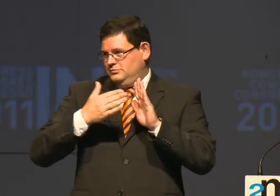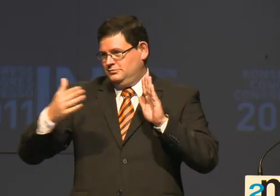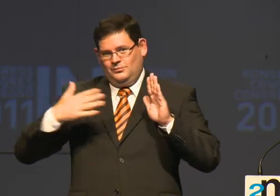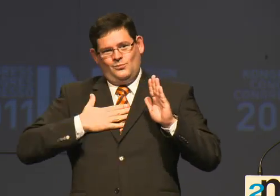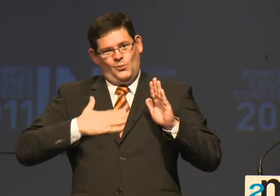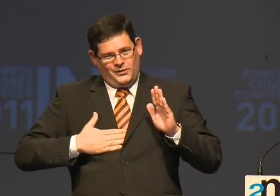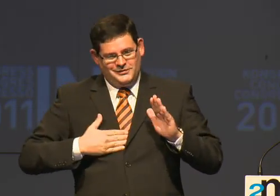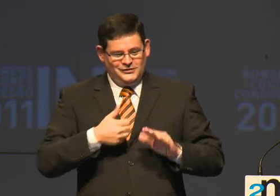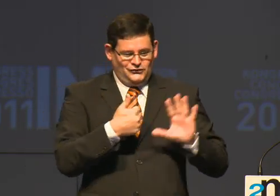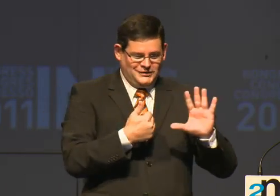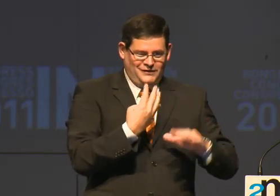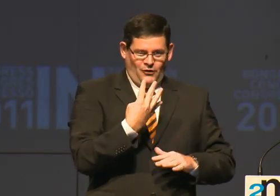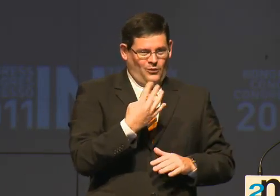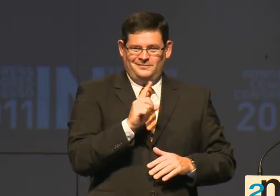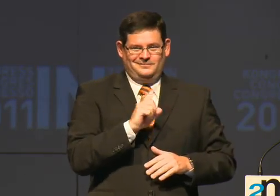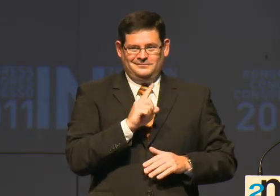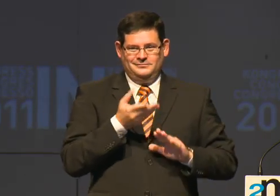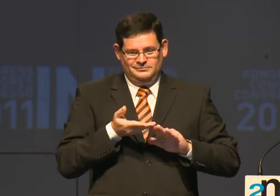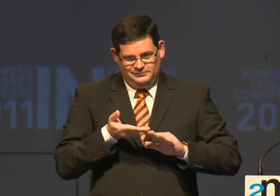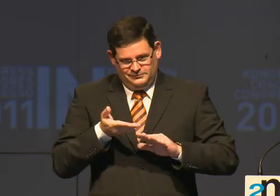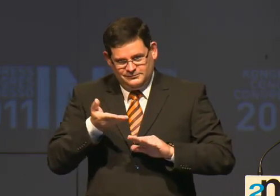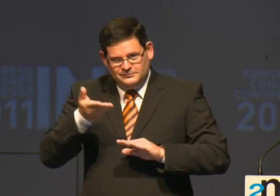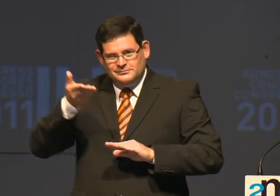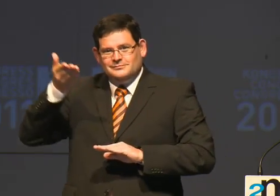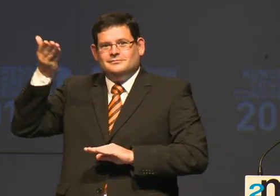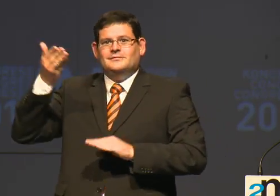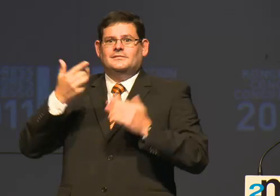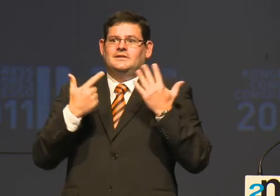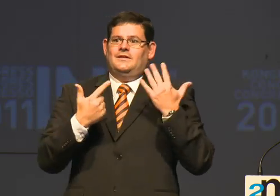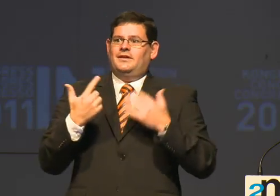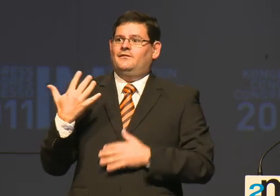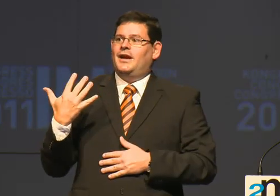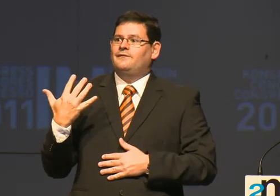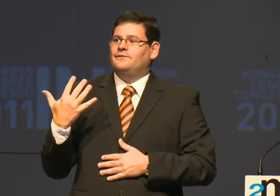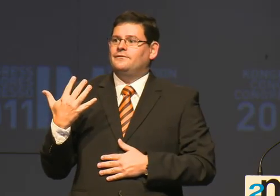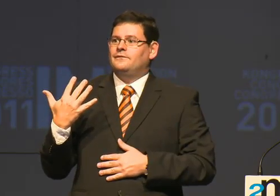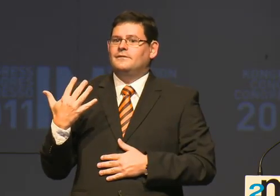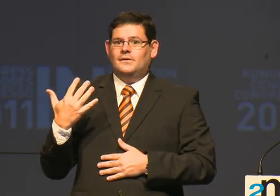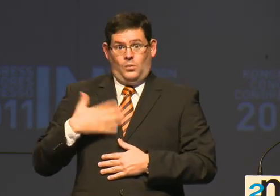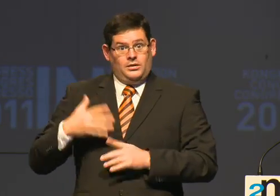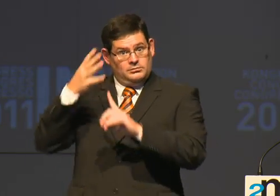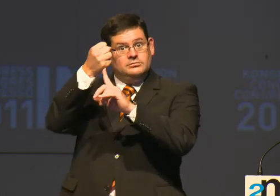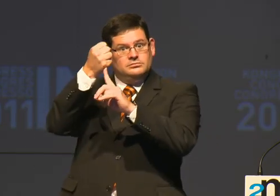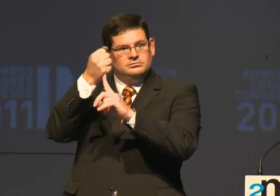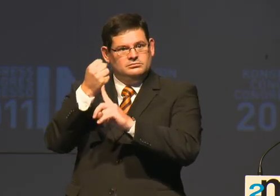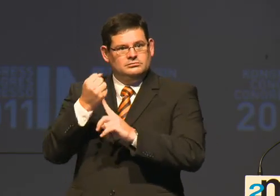2020, donc une dizaine d'années à venir, on veut augmenter ce pourcentage à